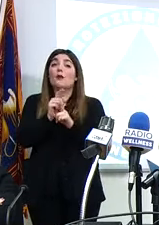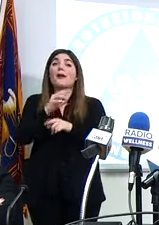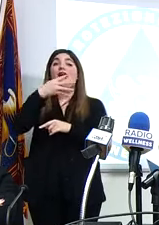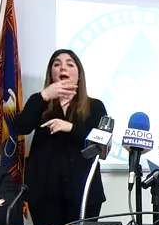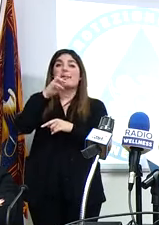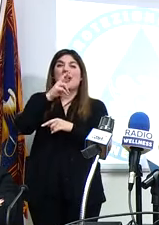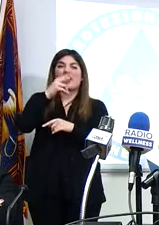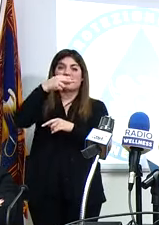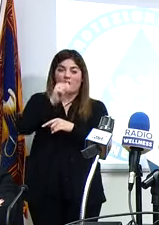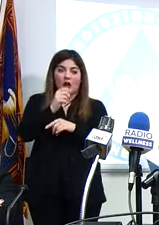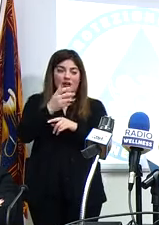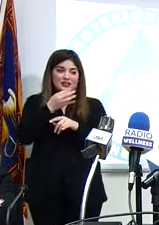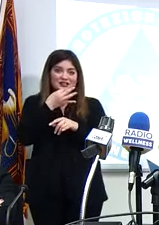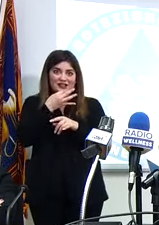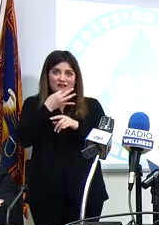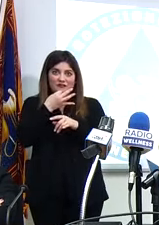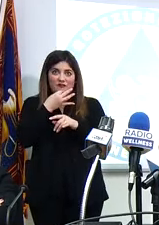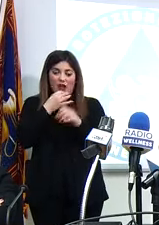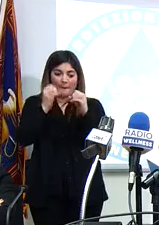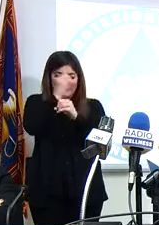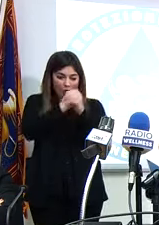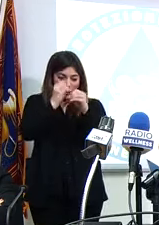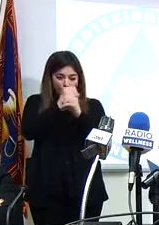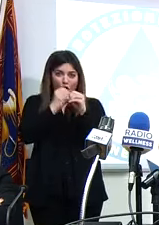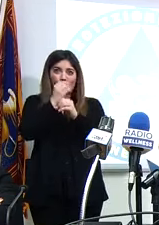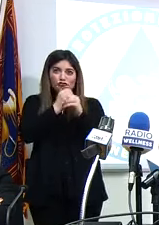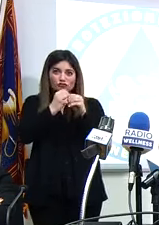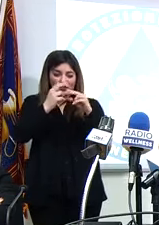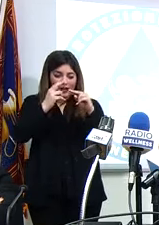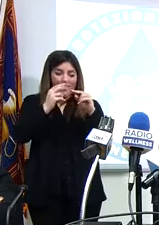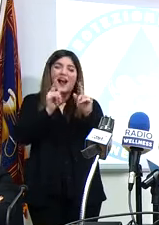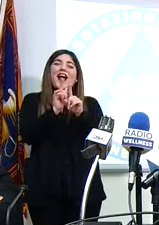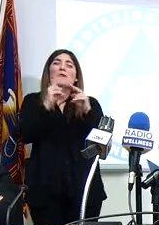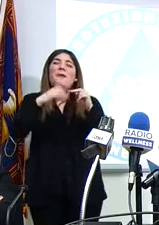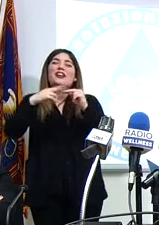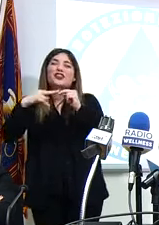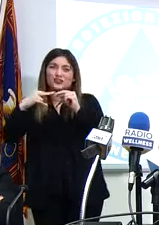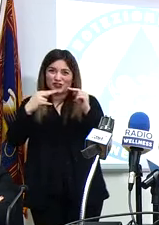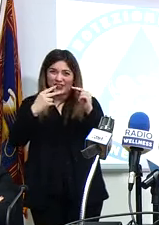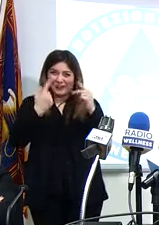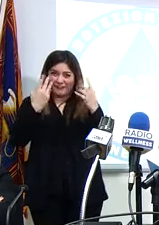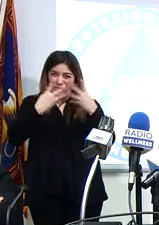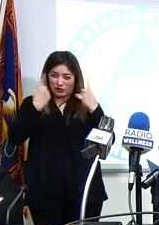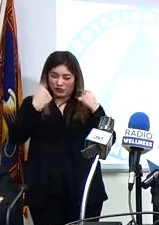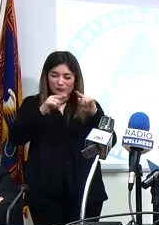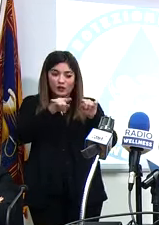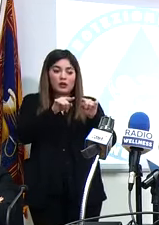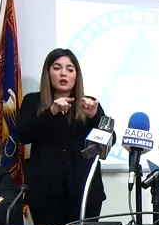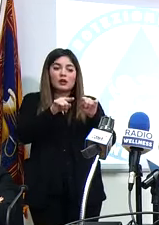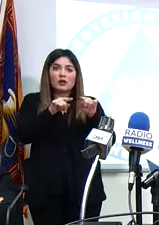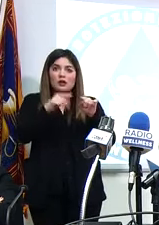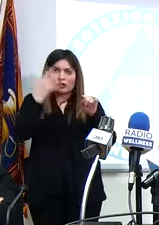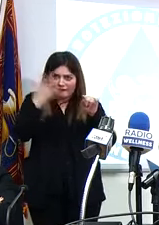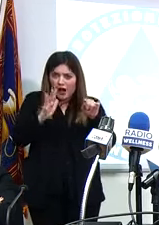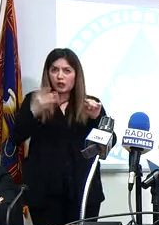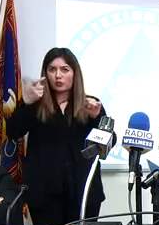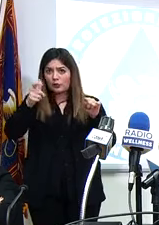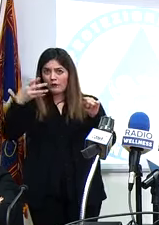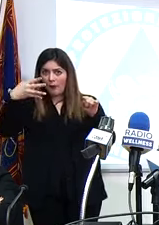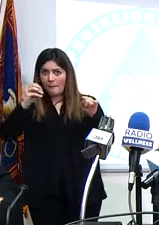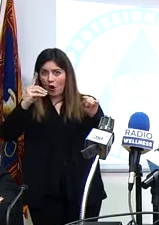con sintesi di questi mattoncini, che sono i ribonucleotidi, no? E lo si è fatto, perché Moderna lo ha fatto